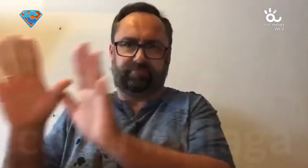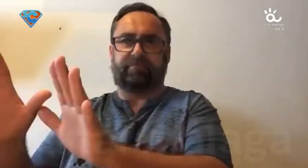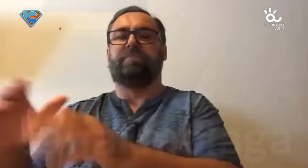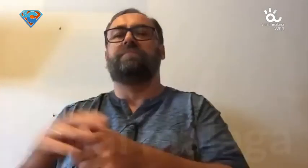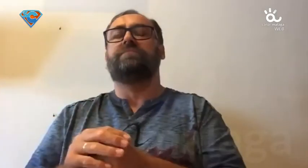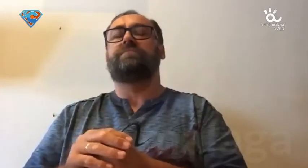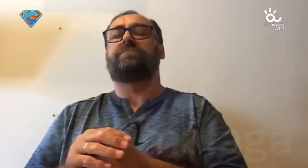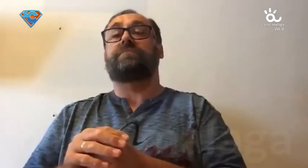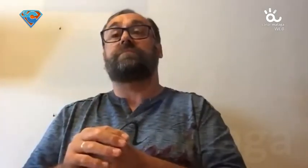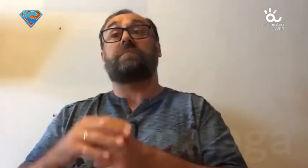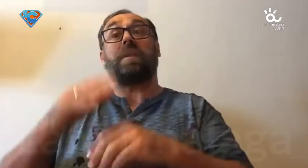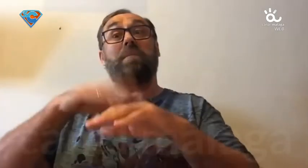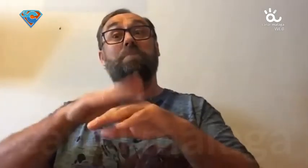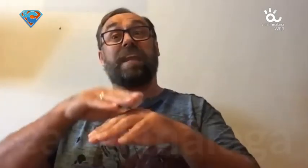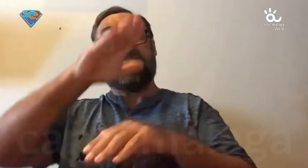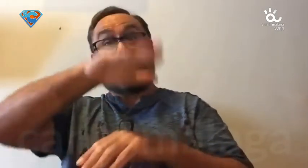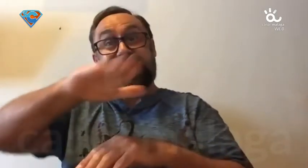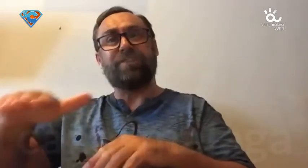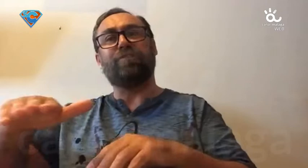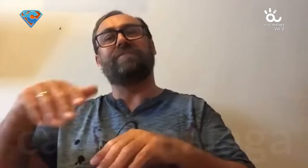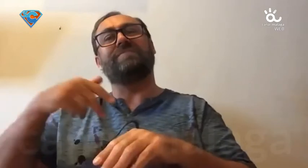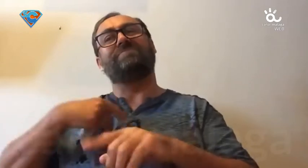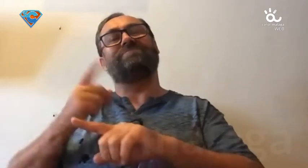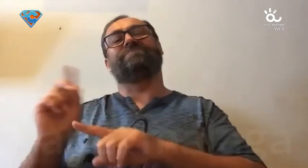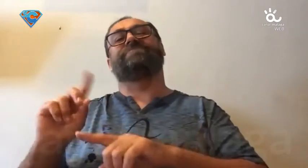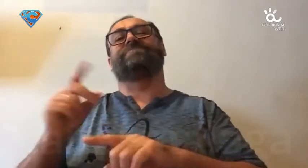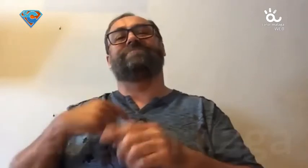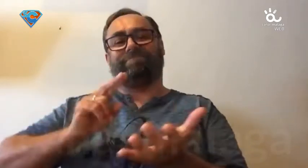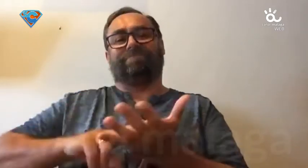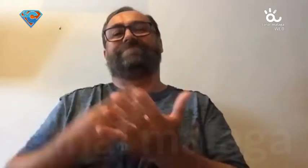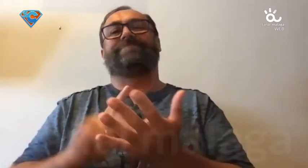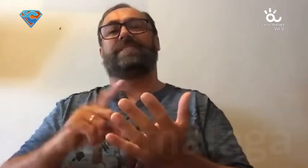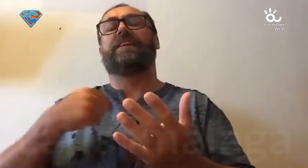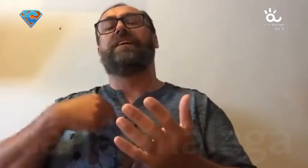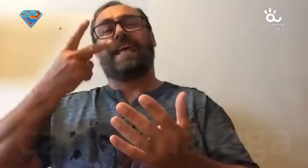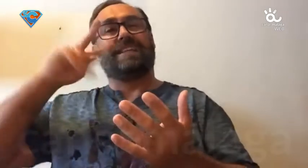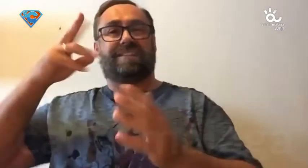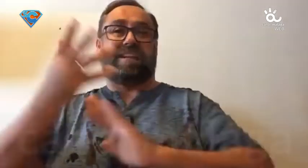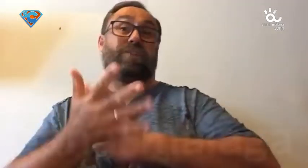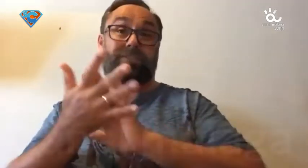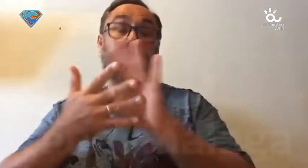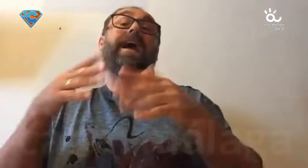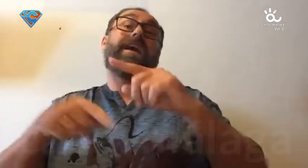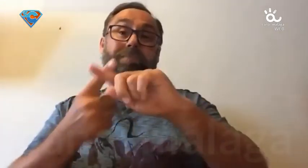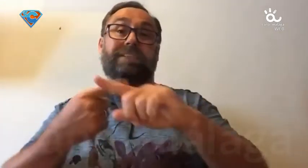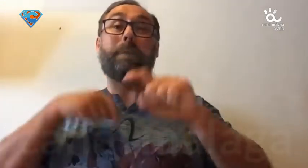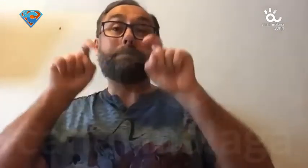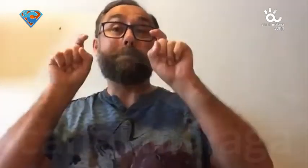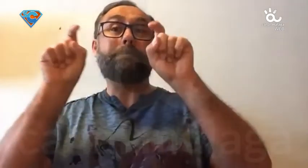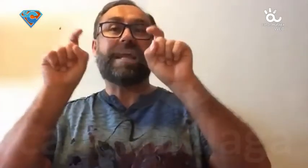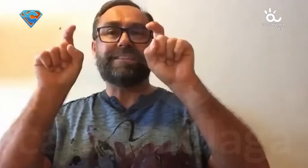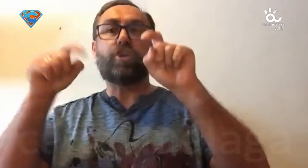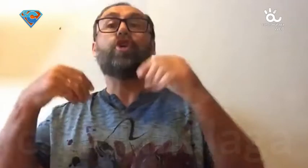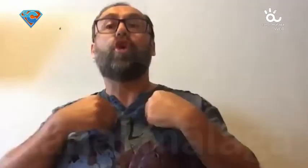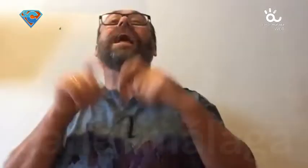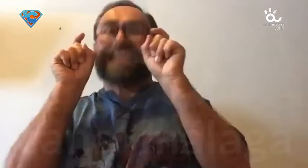puede preguntar, entonces por lo tanto es el intérprete de lengua de signos. Para los niños de primaria no se utiliza la figura de intérprete,